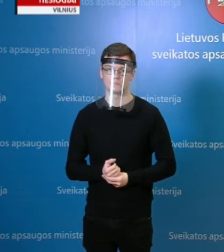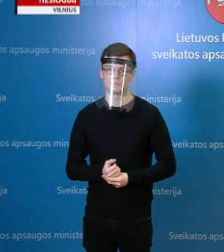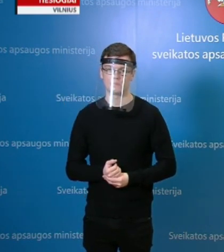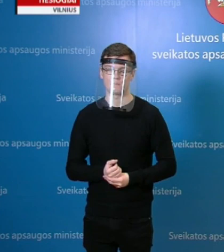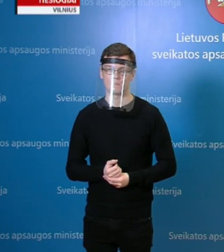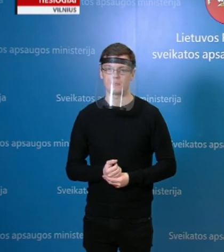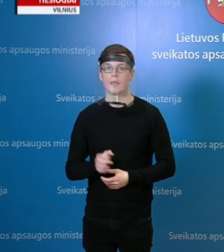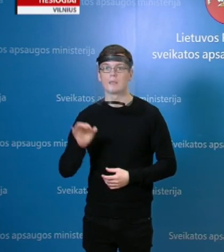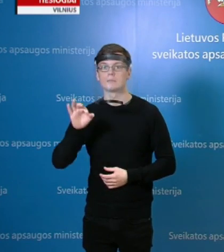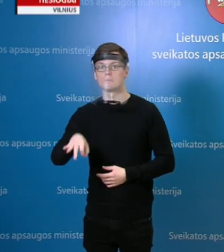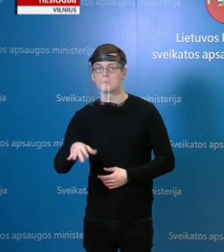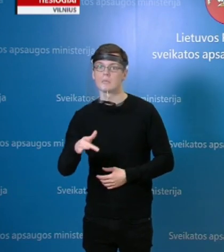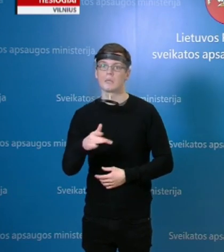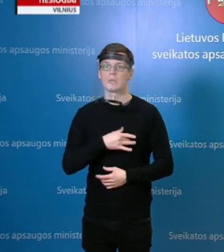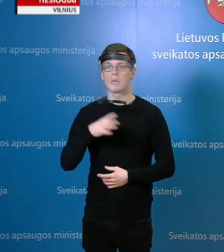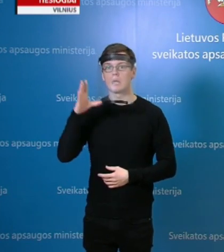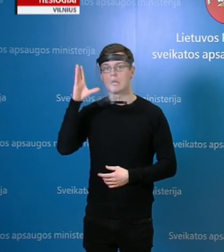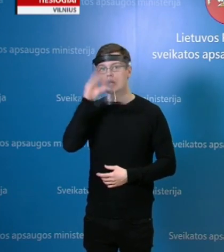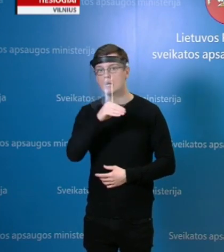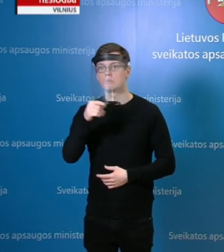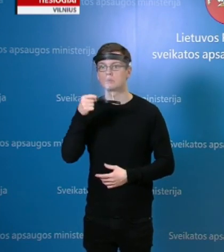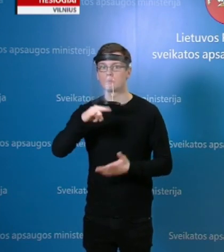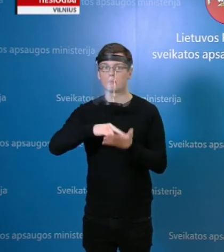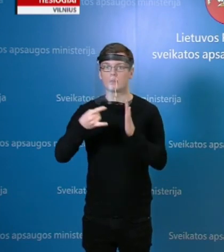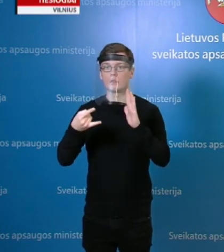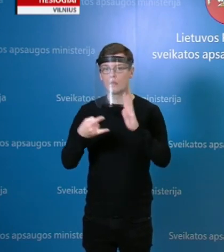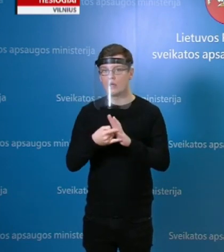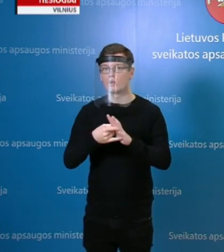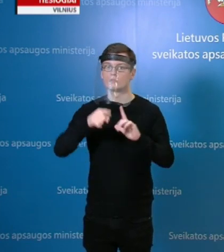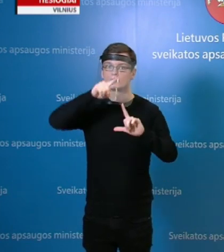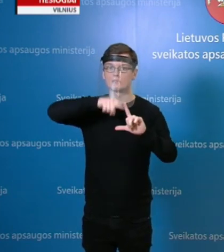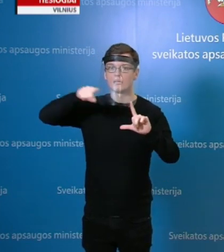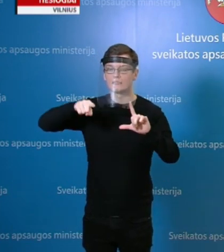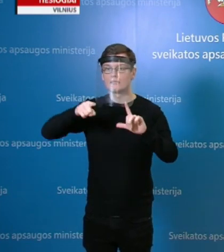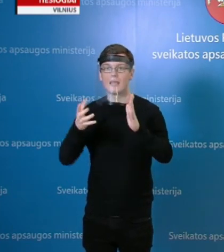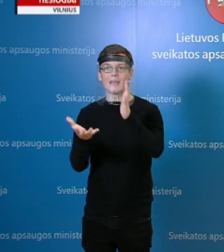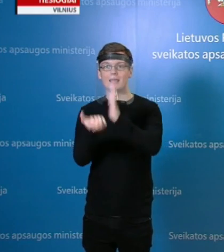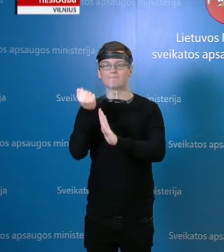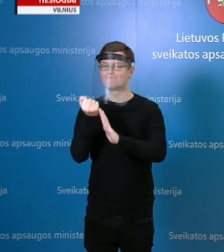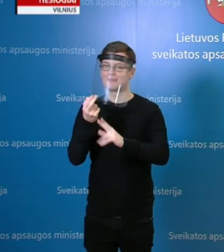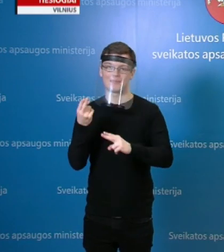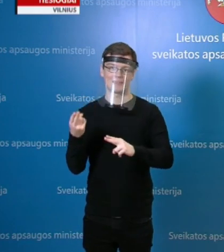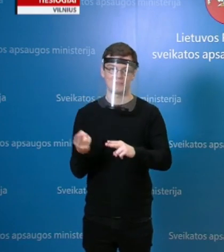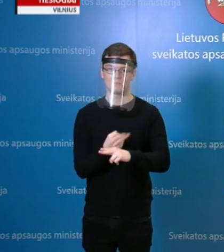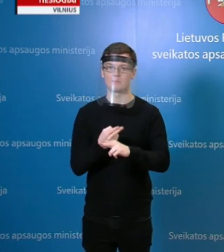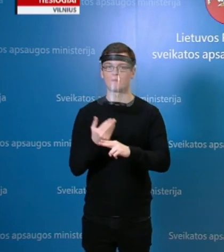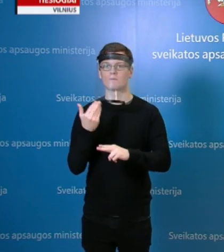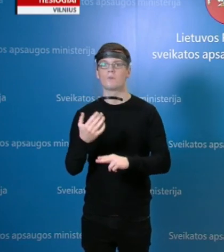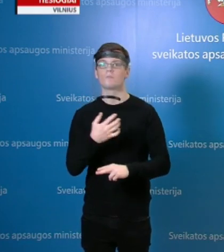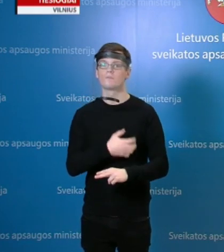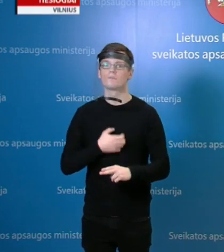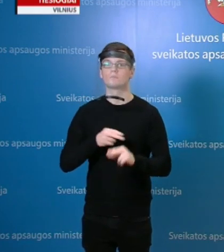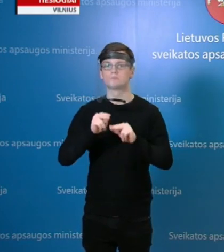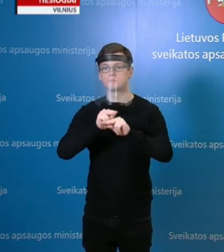kad nepavyks pasiekti tokių rodiklių, kaip kad buvo planuoti anksčiau. Tai tokie gal pagrindiniai pastebėjimai, kuriuos gavom